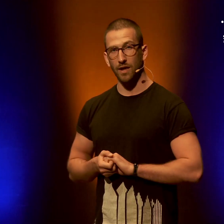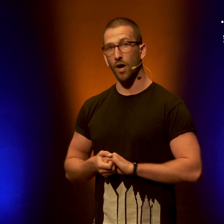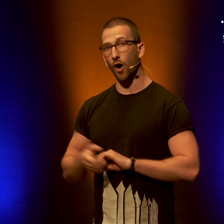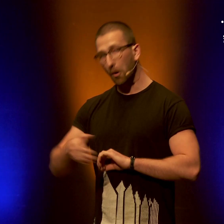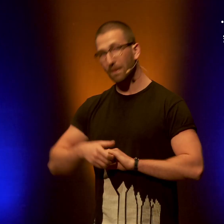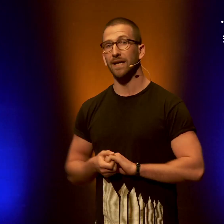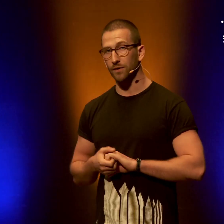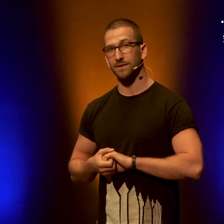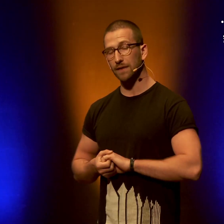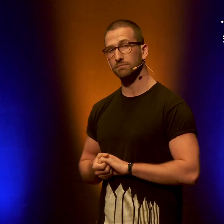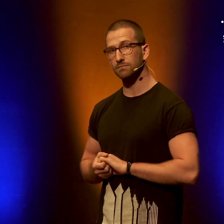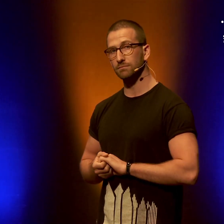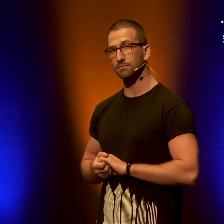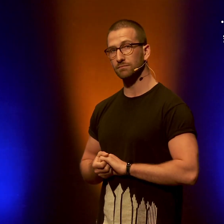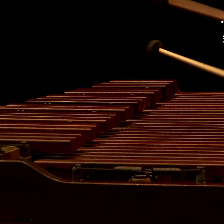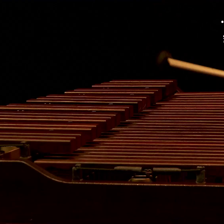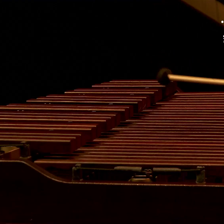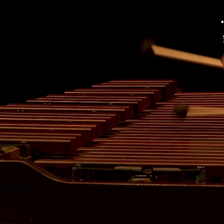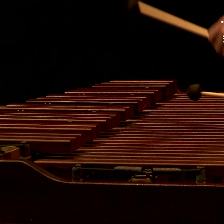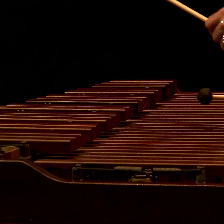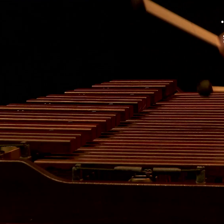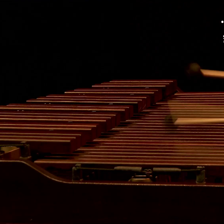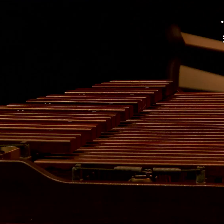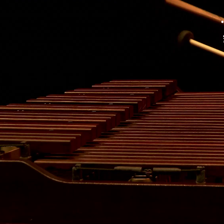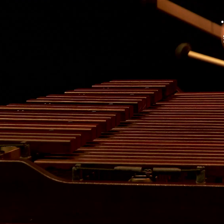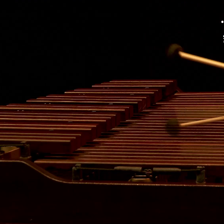czy opadająca,